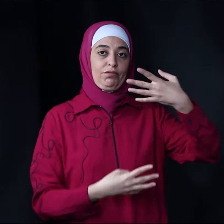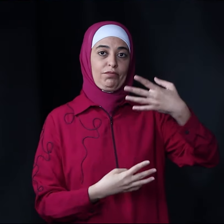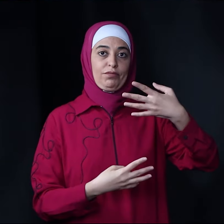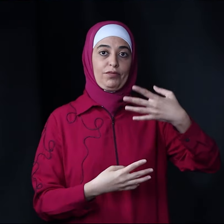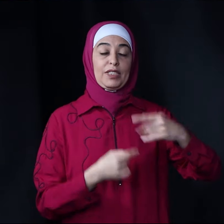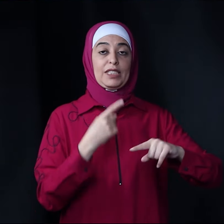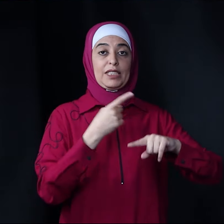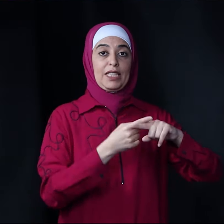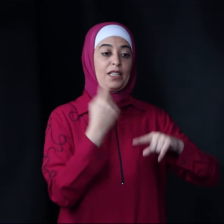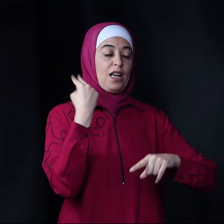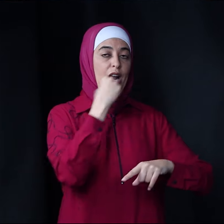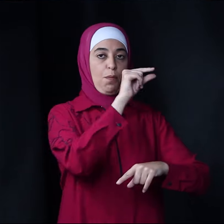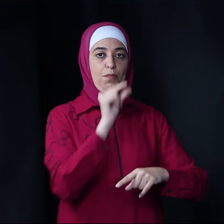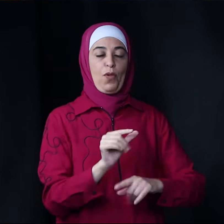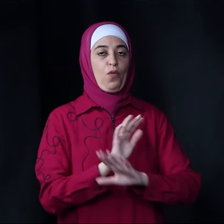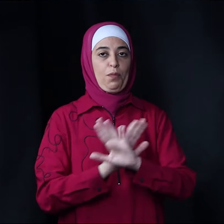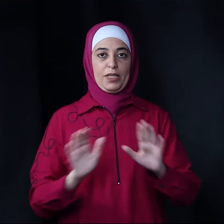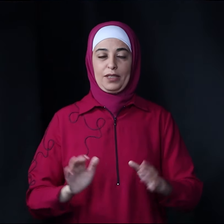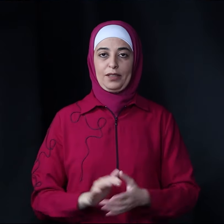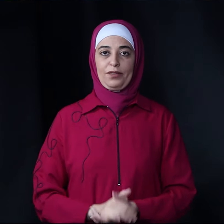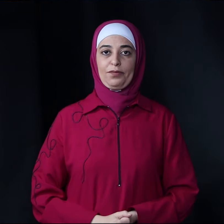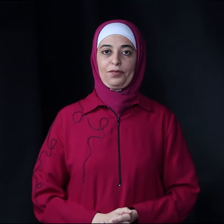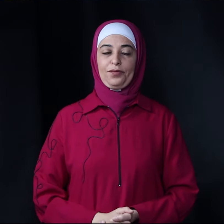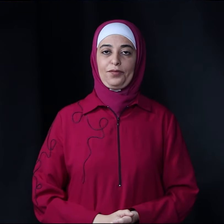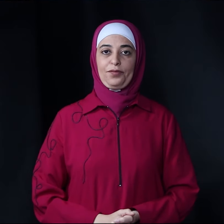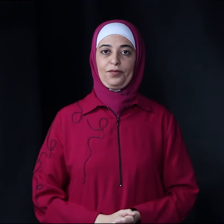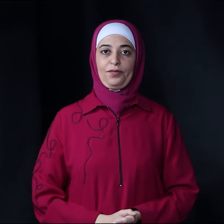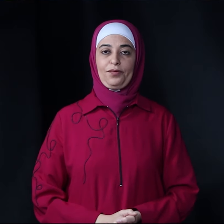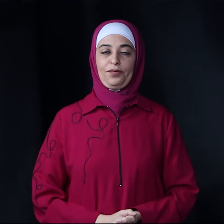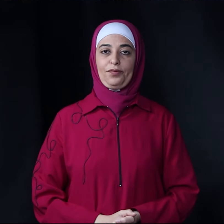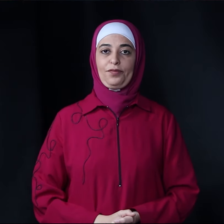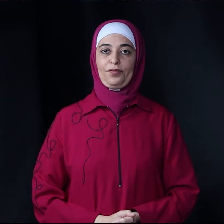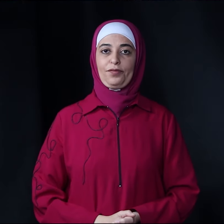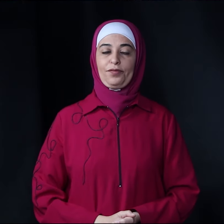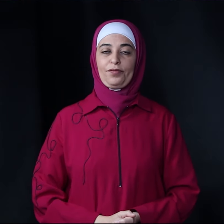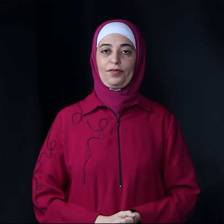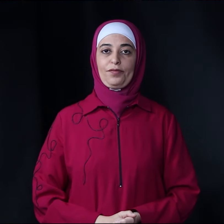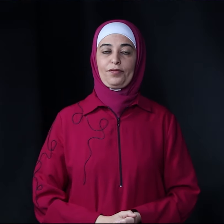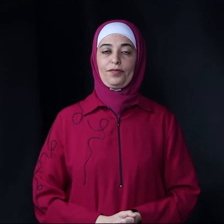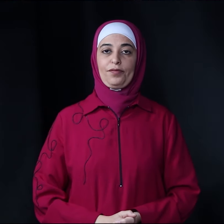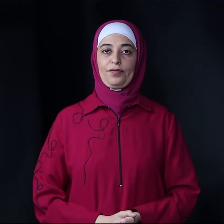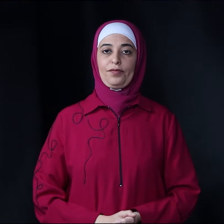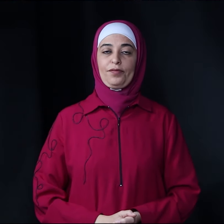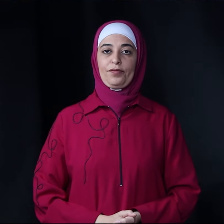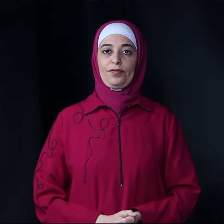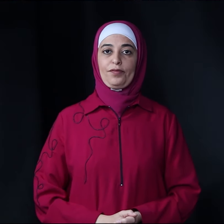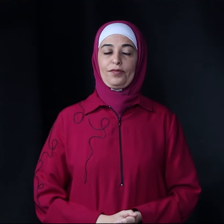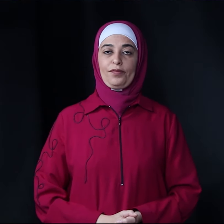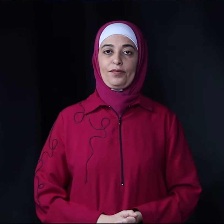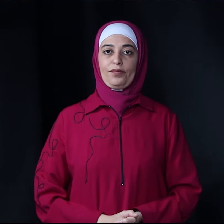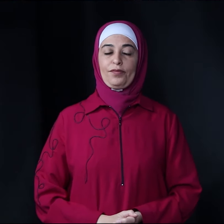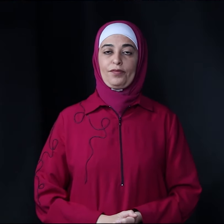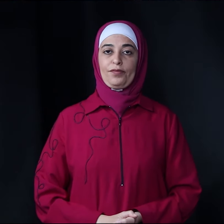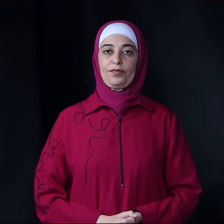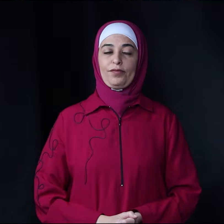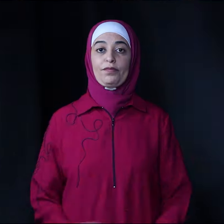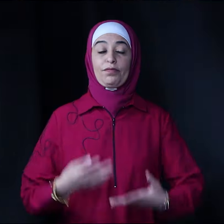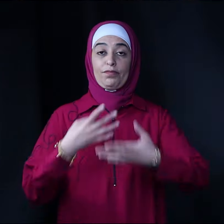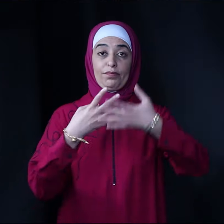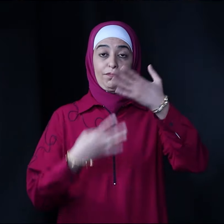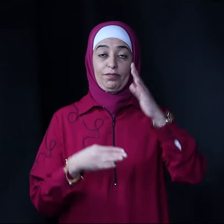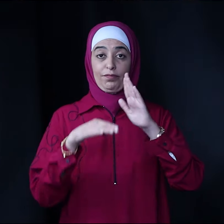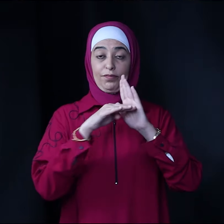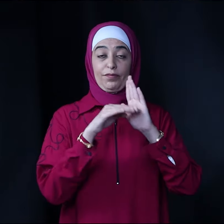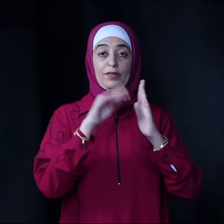المحلية لاغية؟ ومتى تعتبر القائمة العامة ورقتها لاغية؟ بالنسبة للقائمة المحلية يجب اختيار قائمة واحدة فقط ومرشح أو